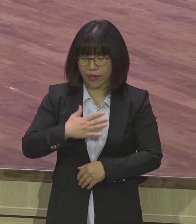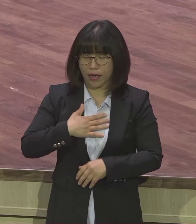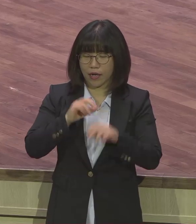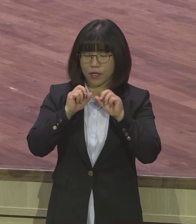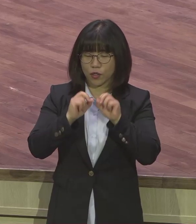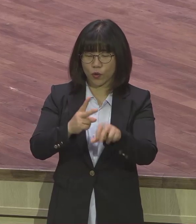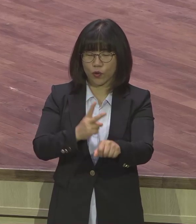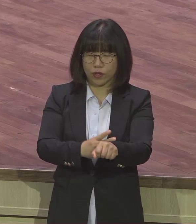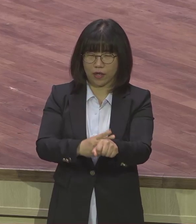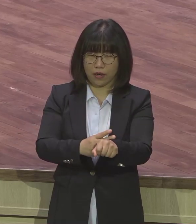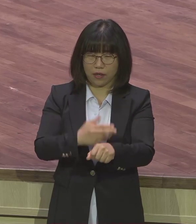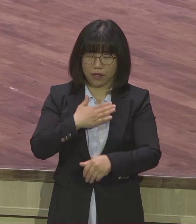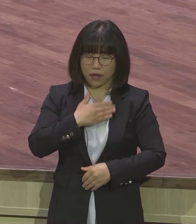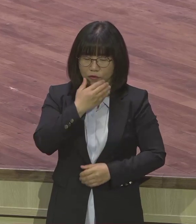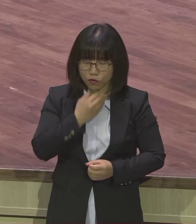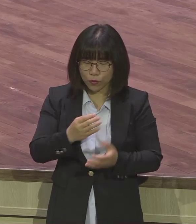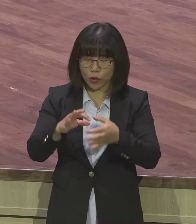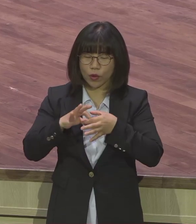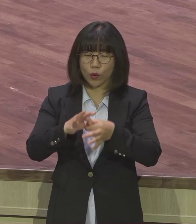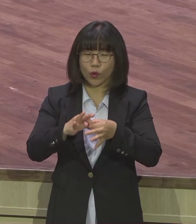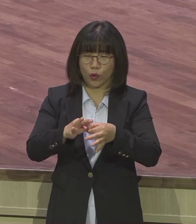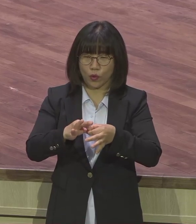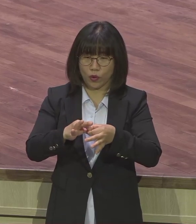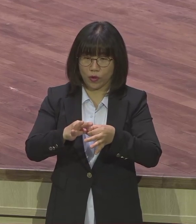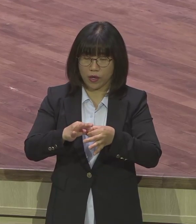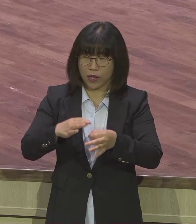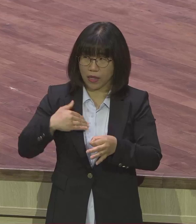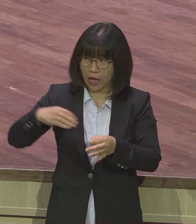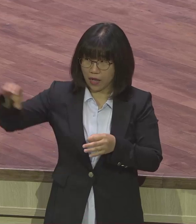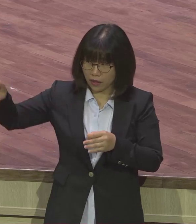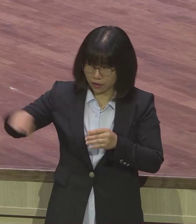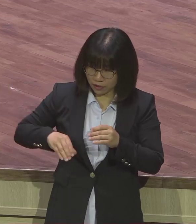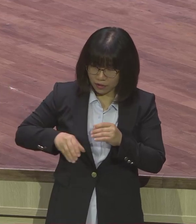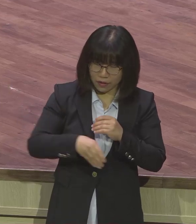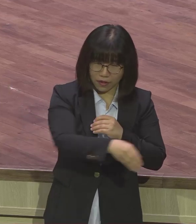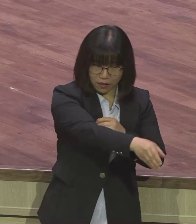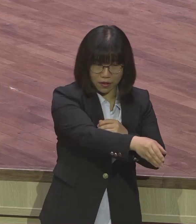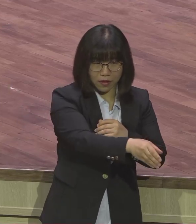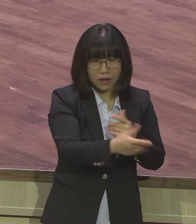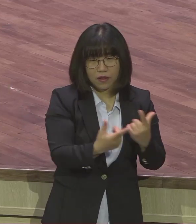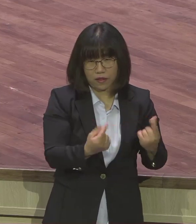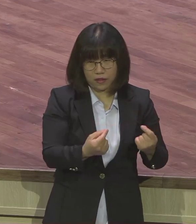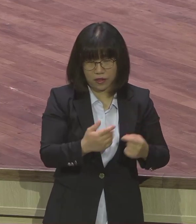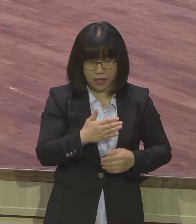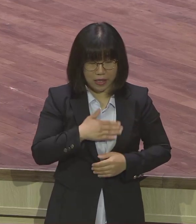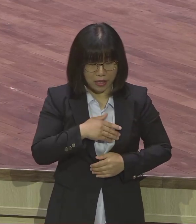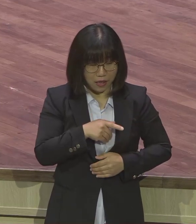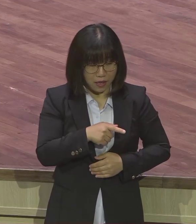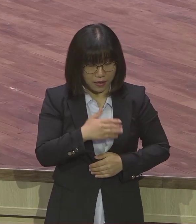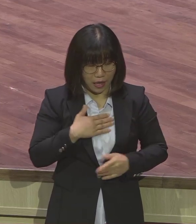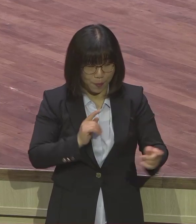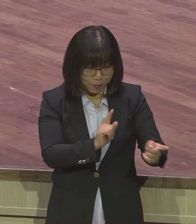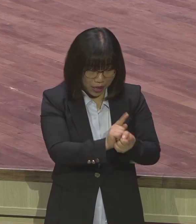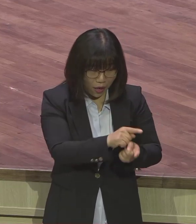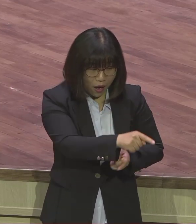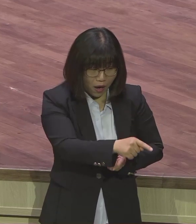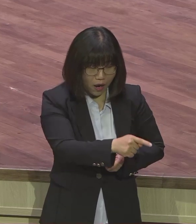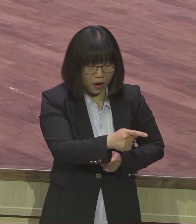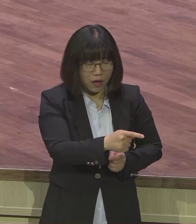그 현장에서 축복의 통로가 돼야 돼. 나 때문에 모든 사람이 다 살아나야 돼. 힘을 얻어야